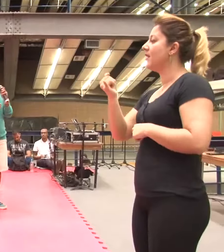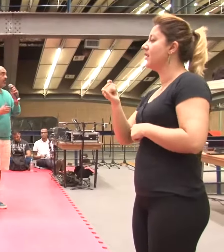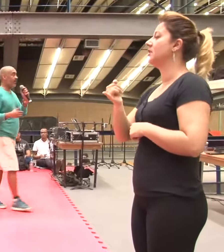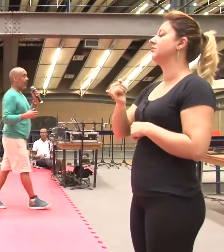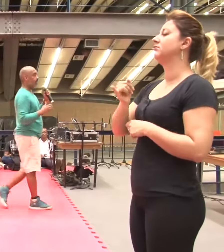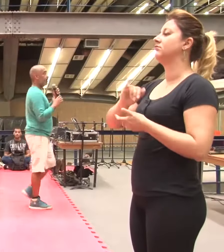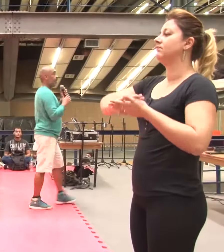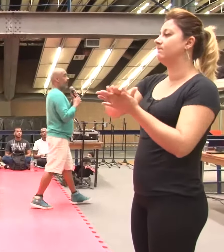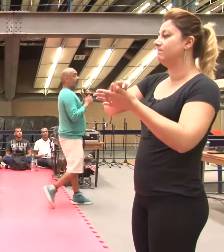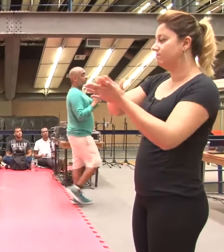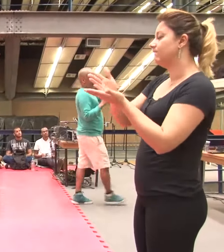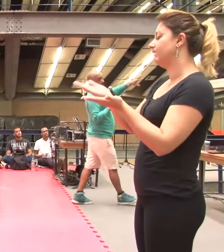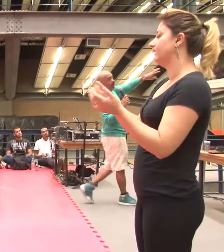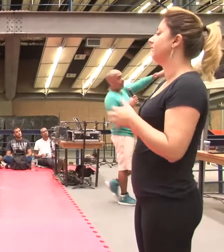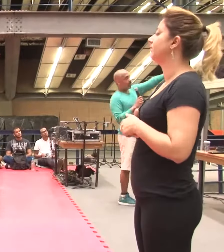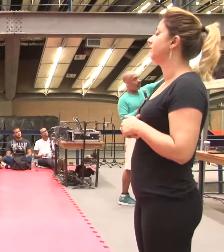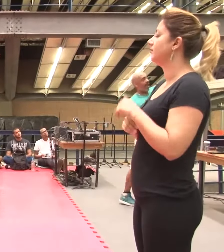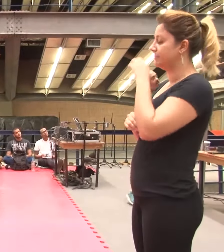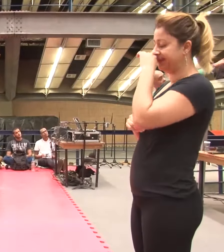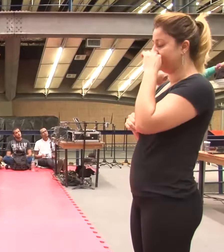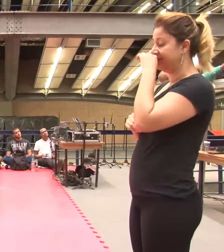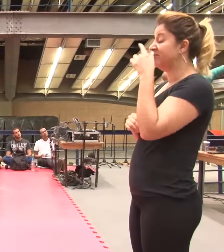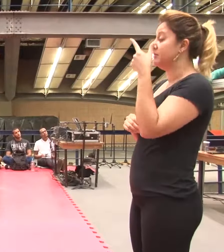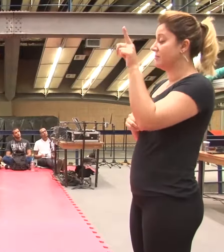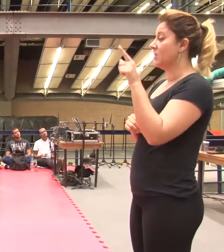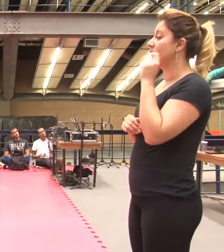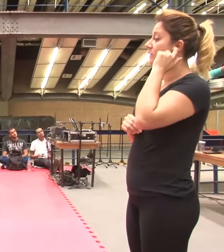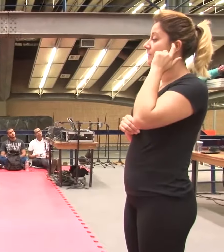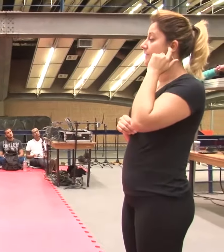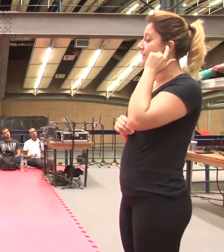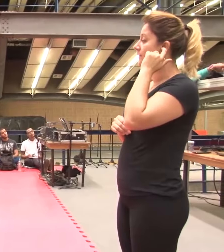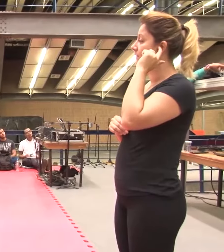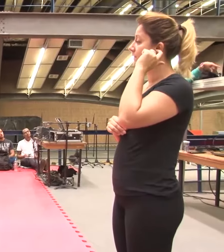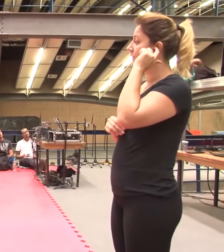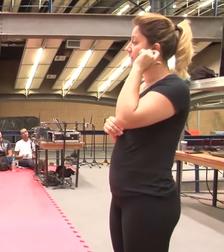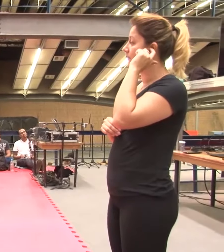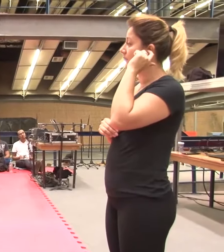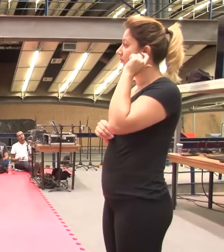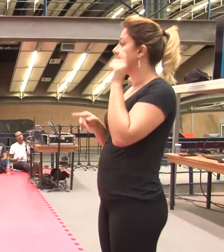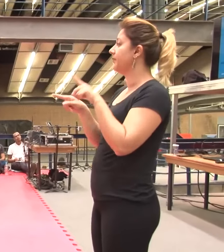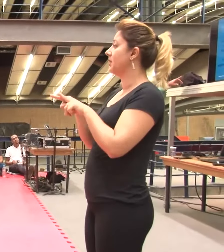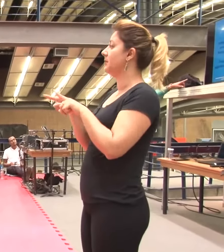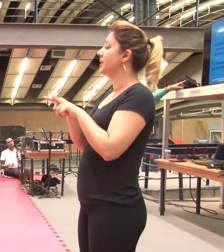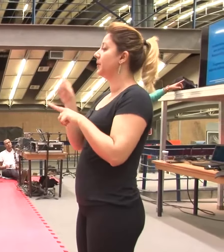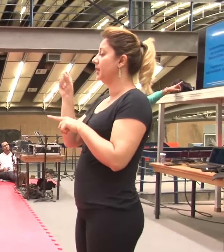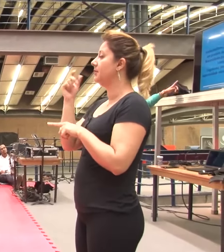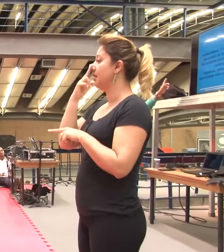antigo patrão. Outro aspecto, eugenismo, a questão da pureza das raças,